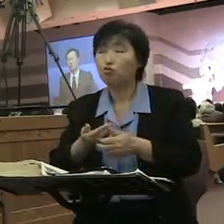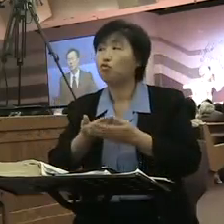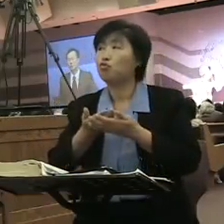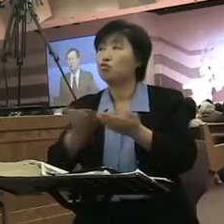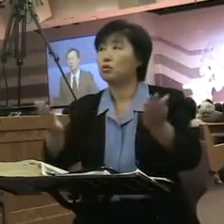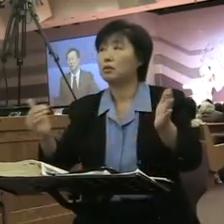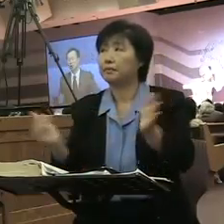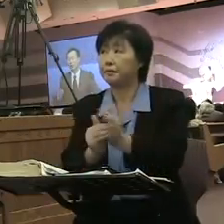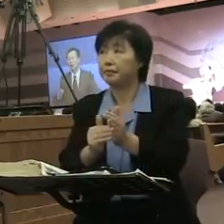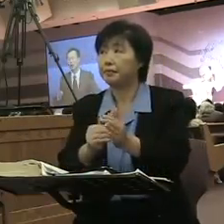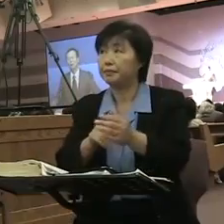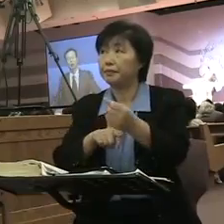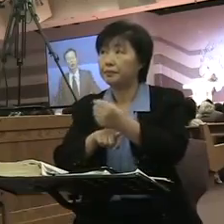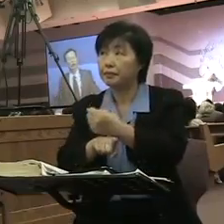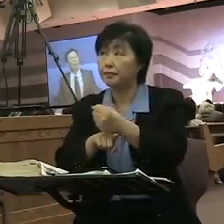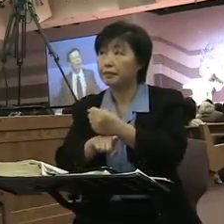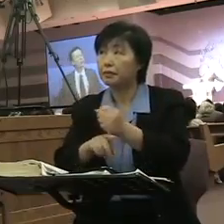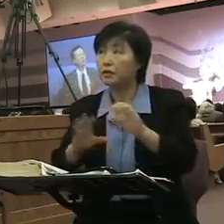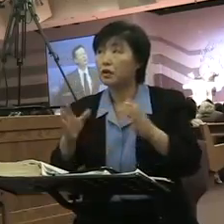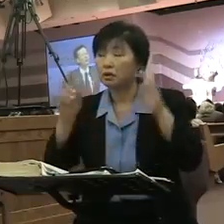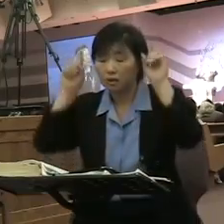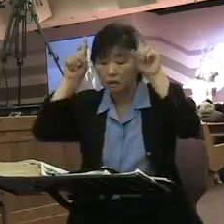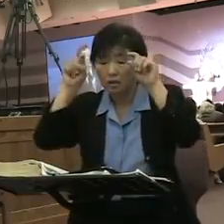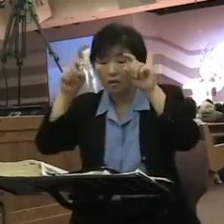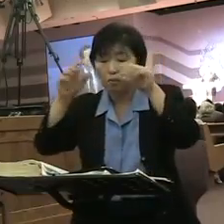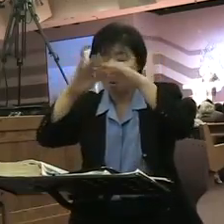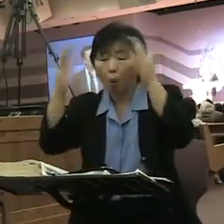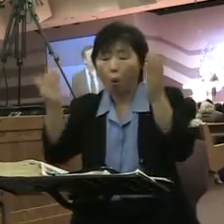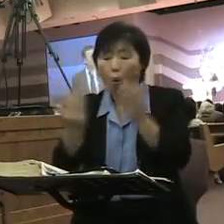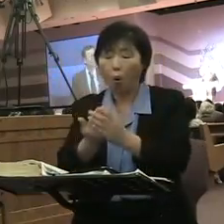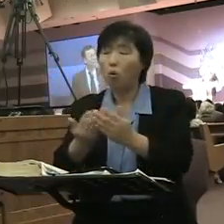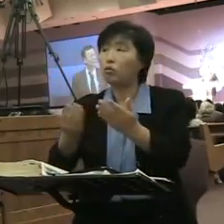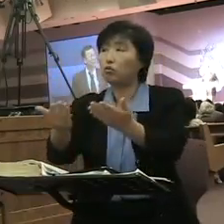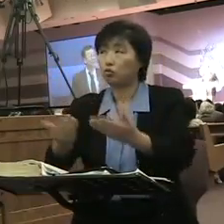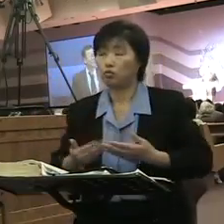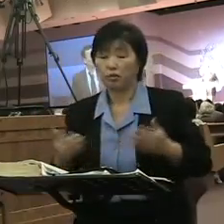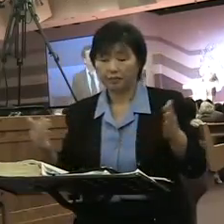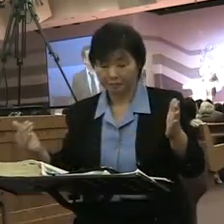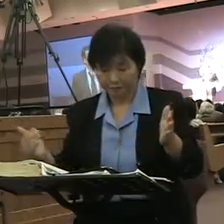뜻일까요? 그 어린 양과 함께 우리에게 모든 것을 다 주셨다는 게 아닐까요?